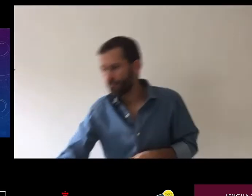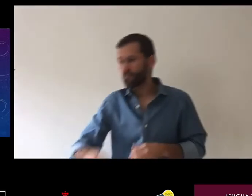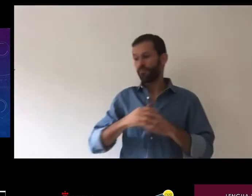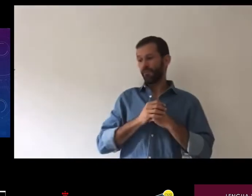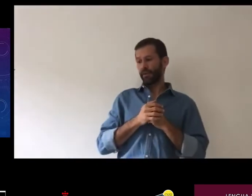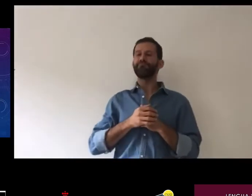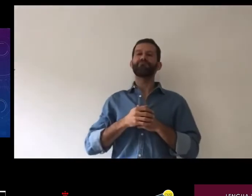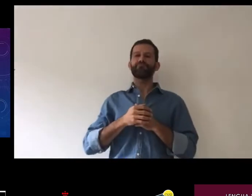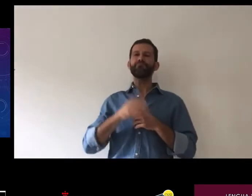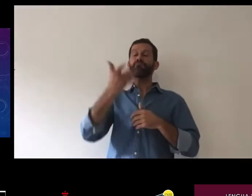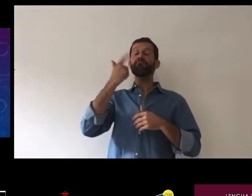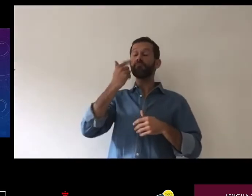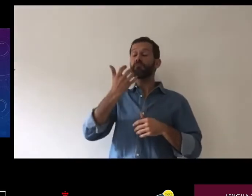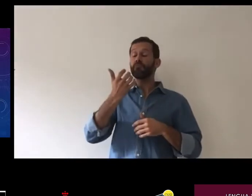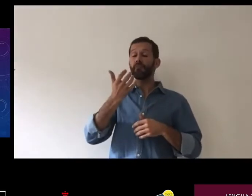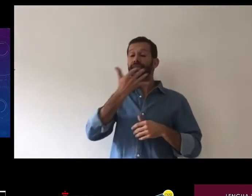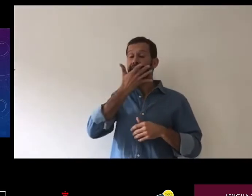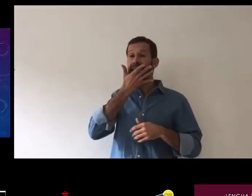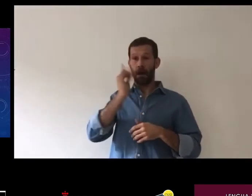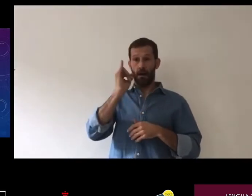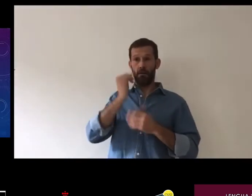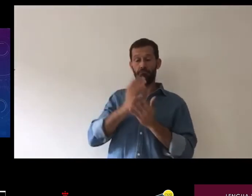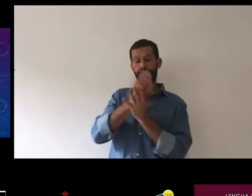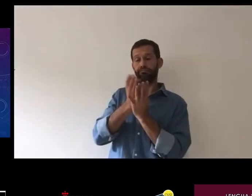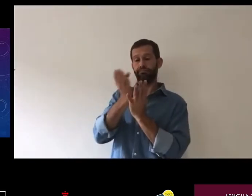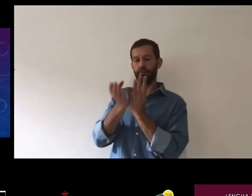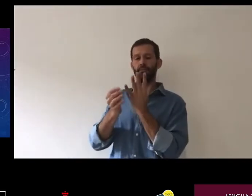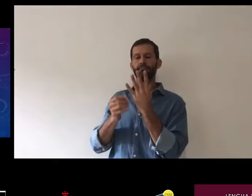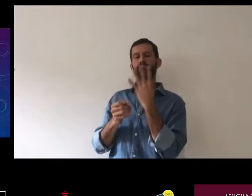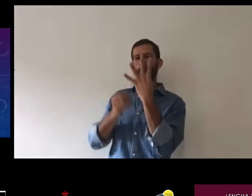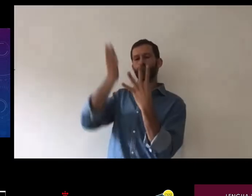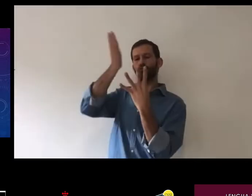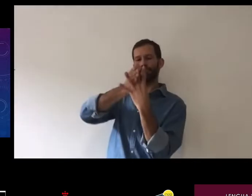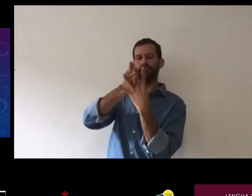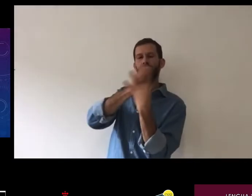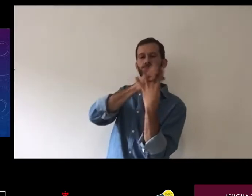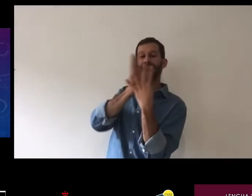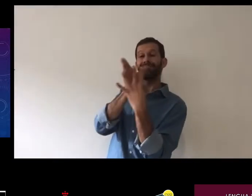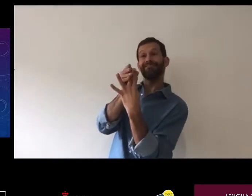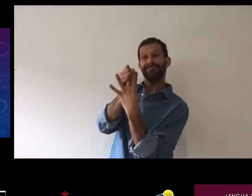una palabra abstracta a través de la lengua de signos y vimos